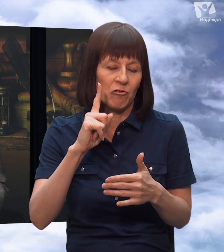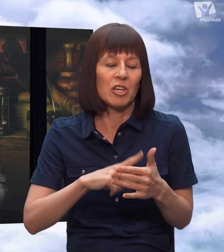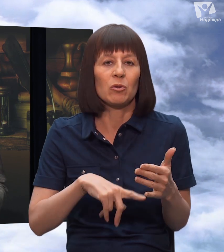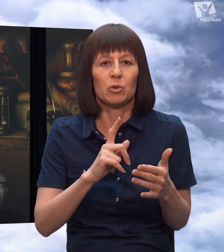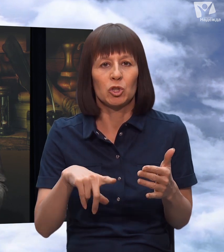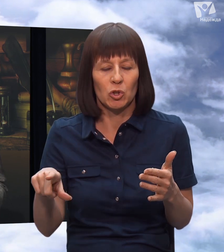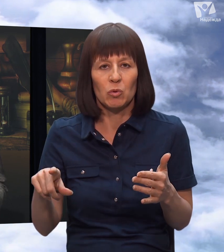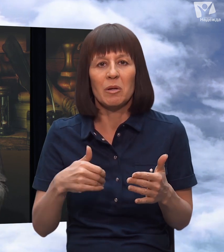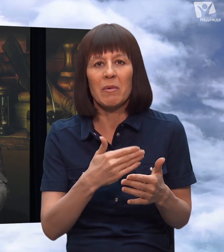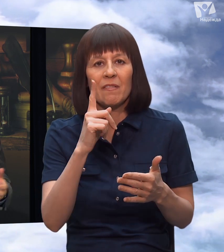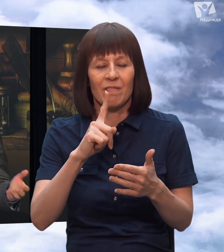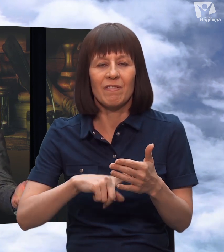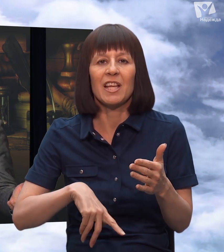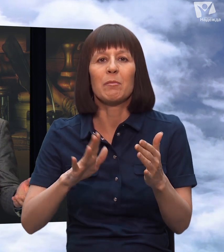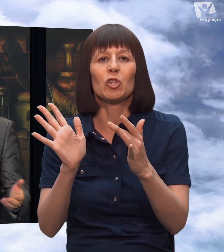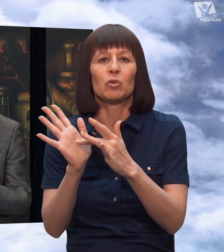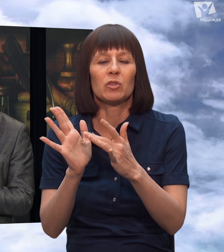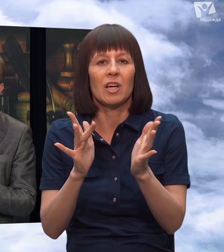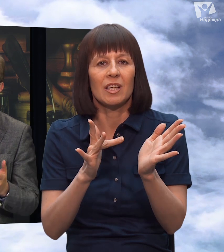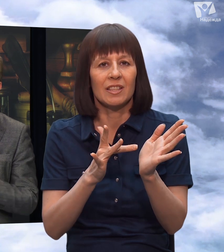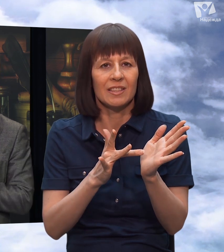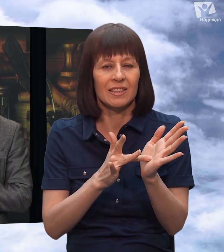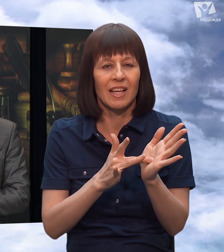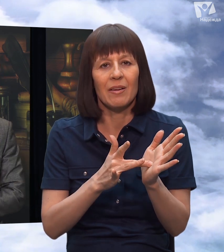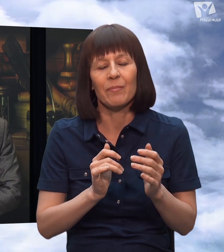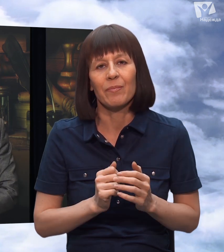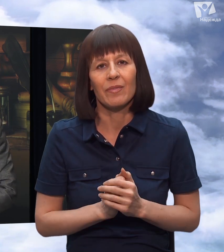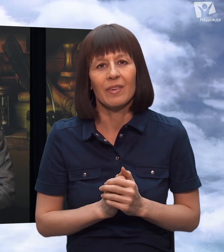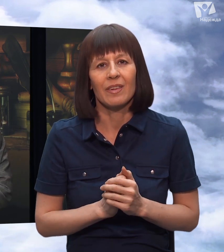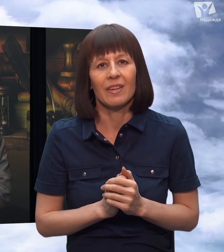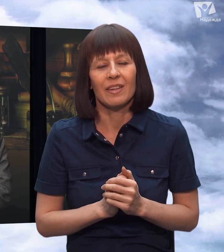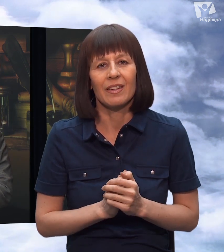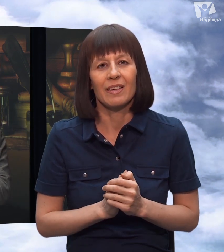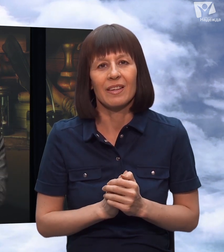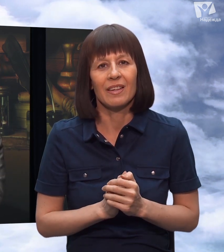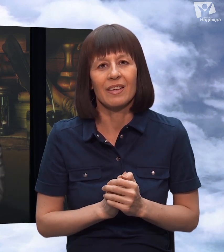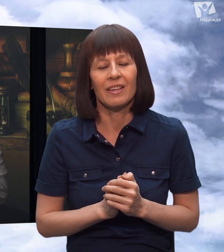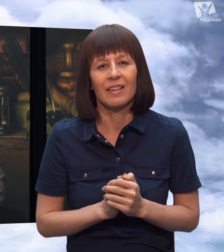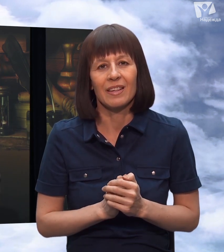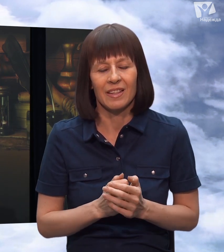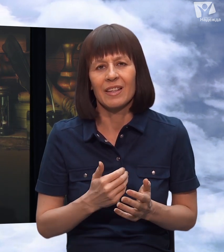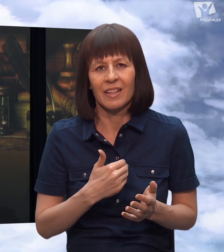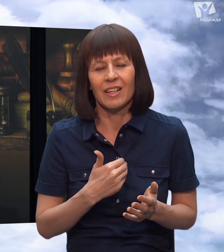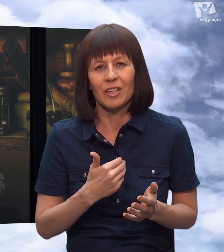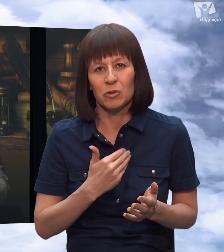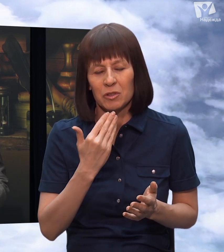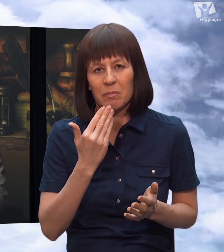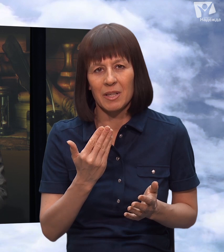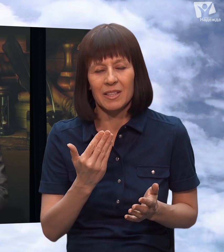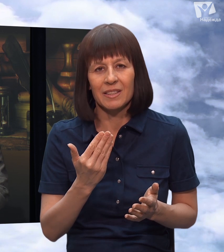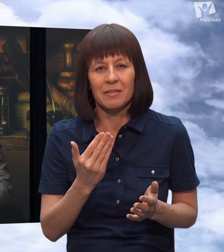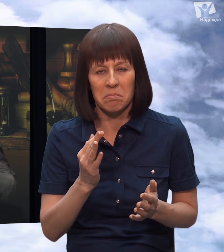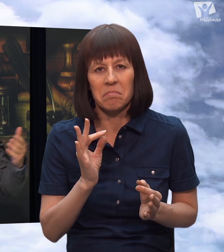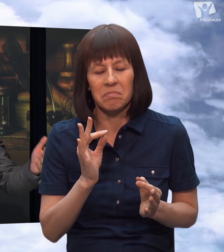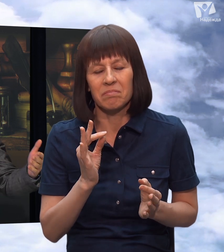христа конечно может быть поздно задавать этот вопрос в конце квартала но тем не менее